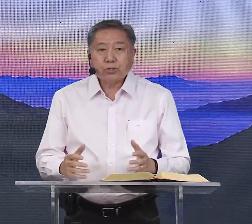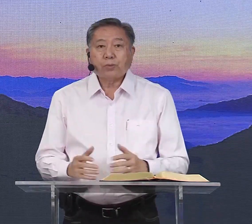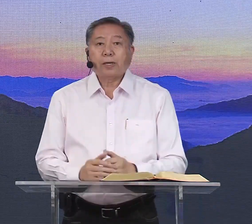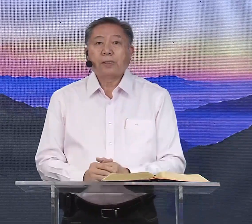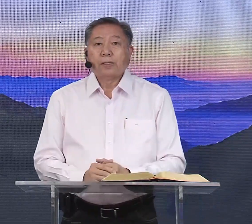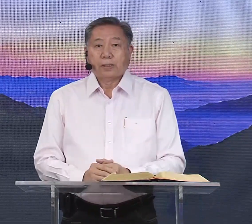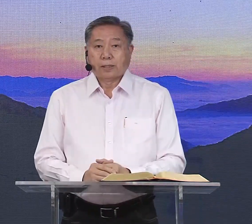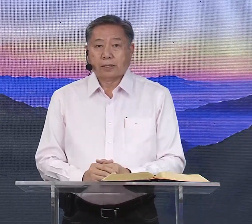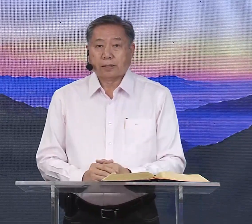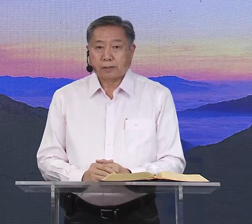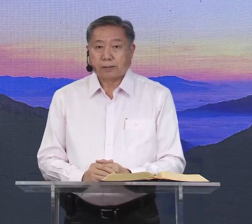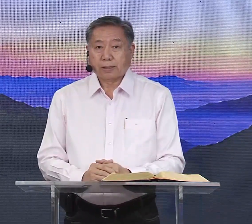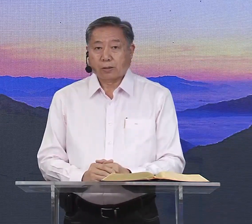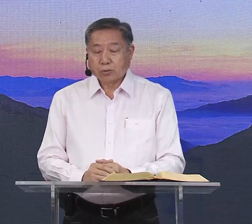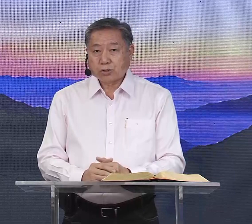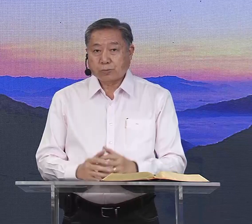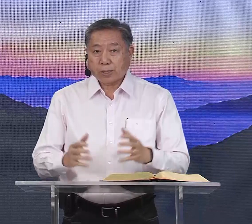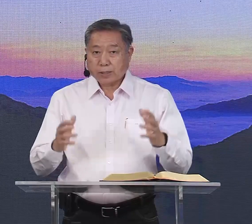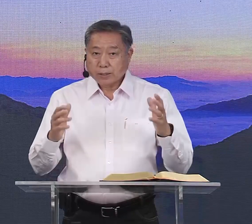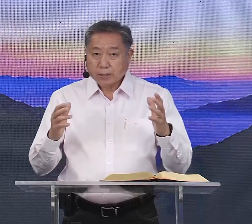a última